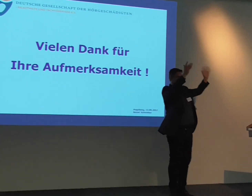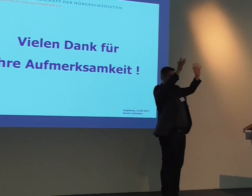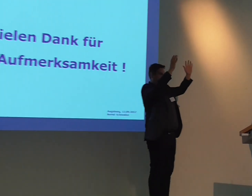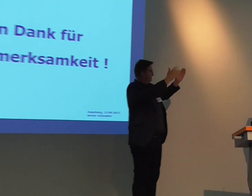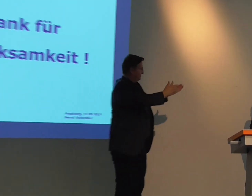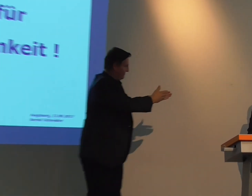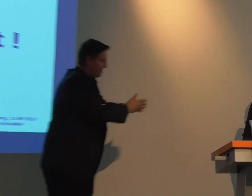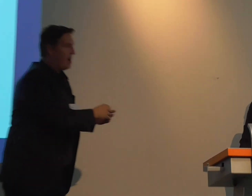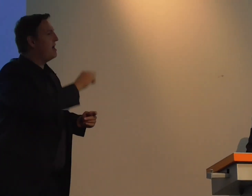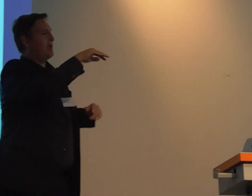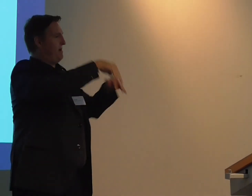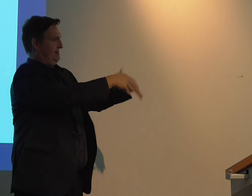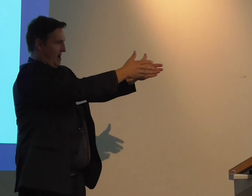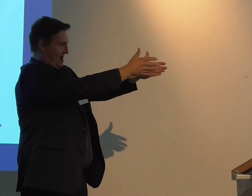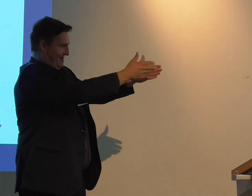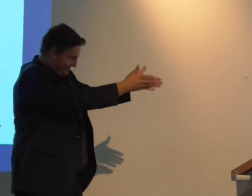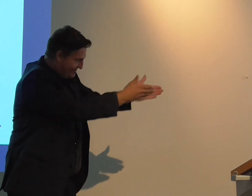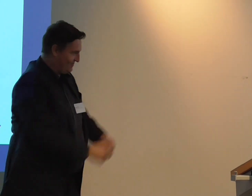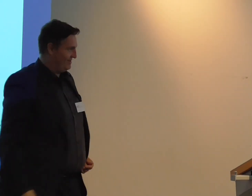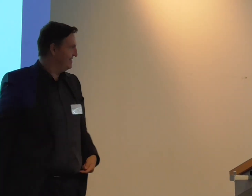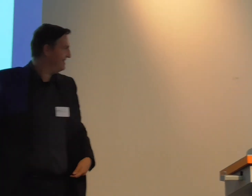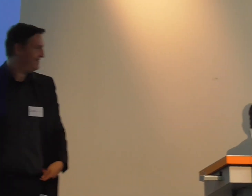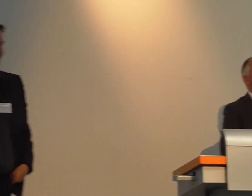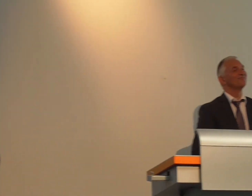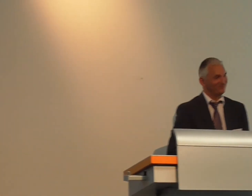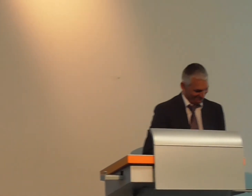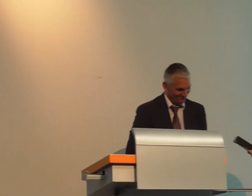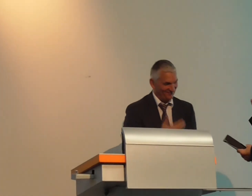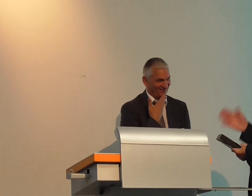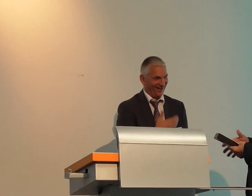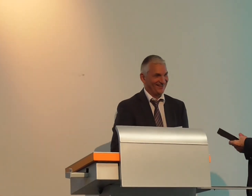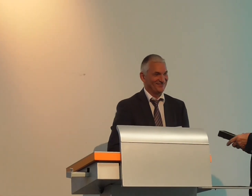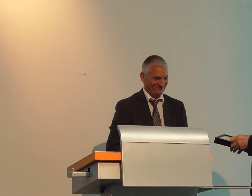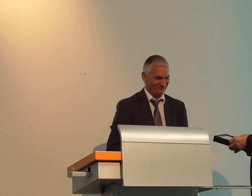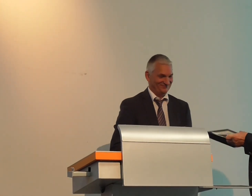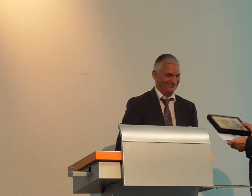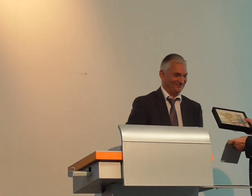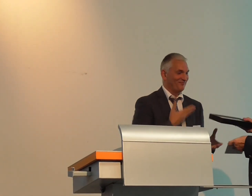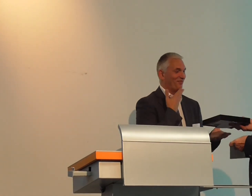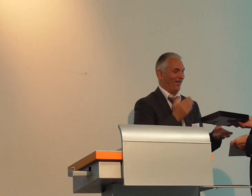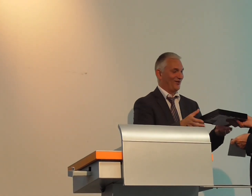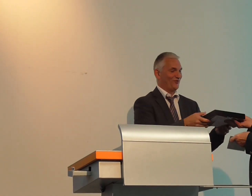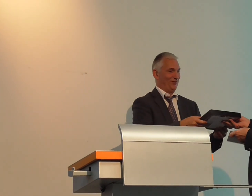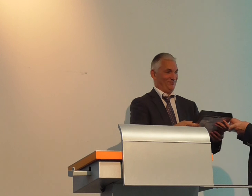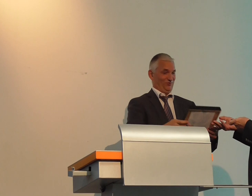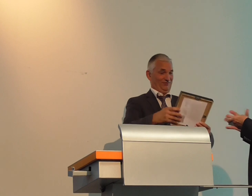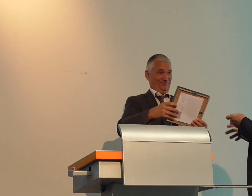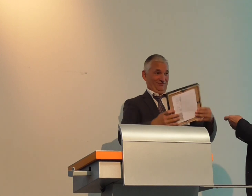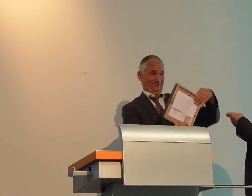Vielen, vielen Dank für den wunderbaren Vortrag, lieber Bernd. Und Herr Fricke ist wie immer mit dabei und überreicht dir ein